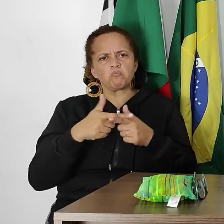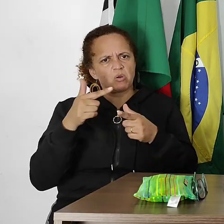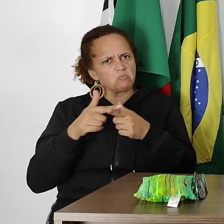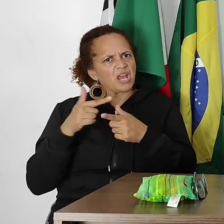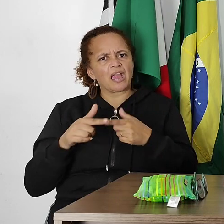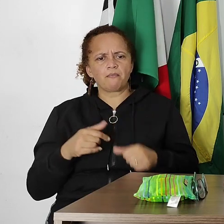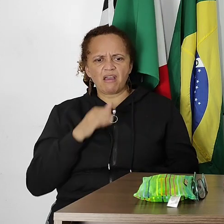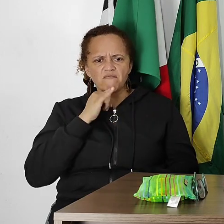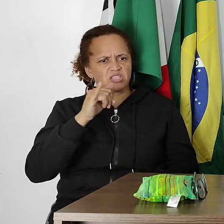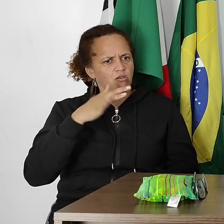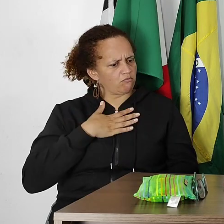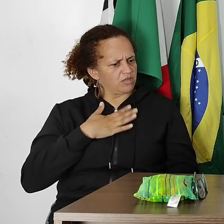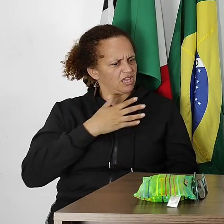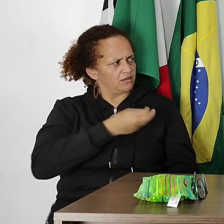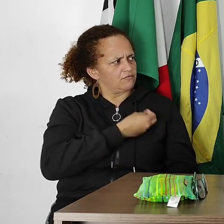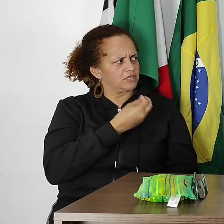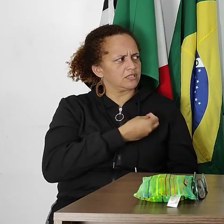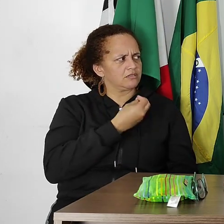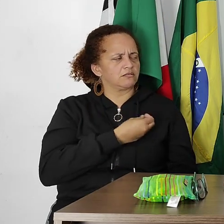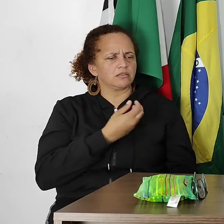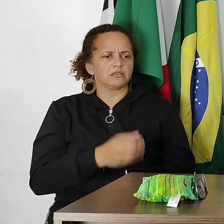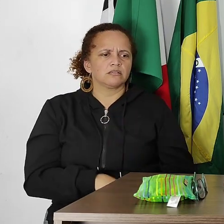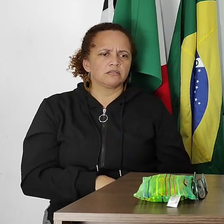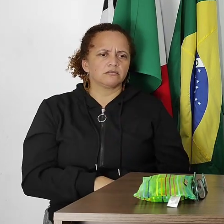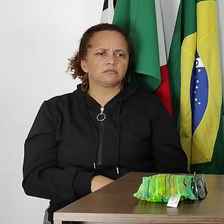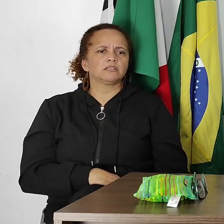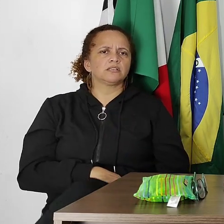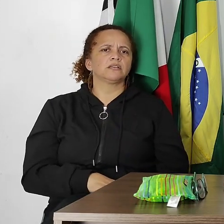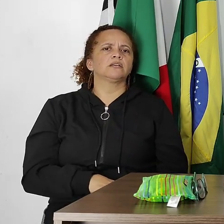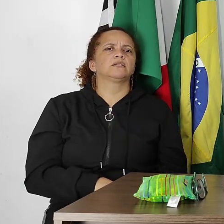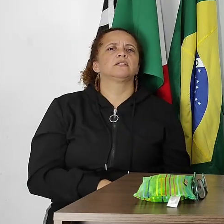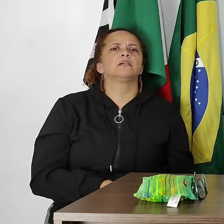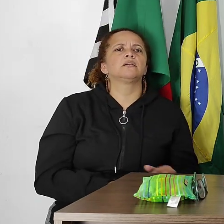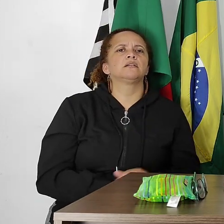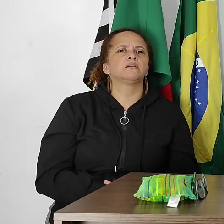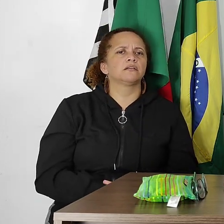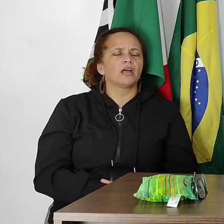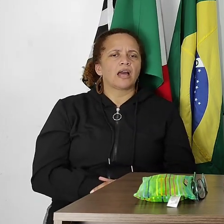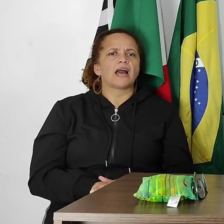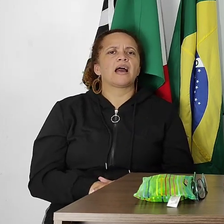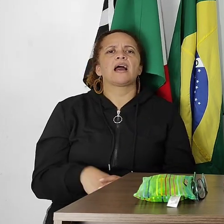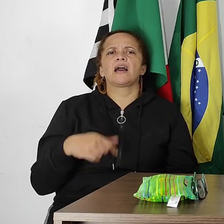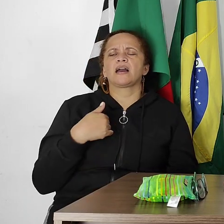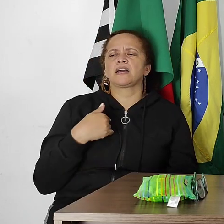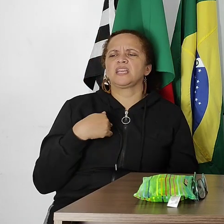da minha vida. Aí a Nath falou assim, não, tia, esse pastor é a primeira vez que ele está vindo aqui na igreja.